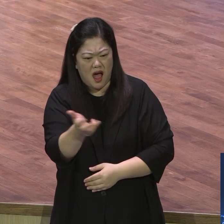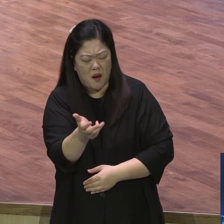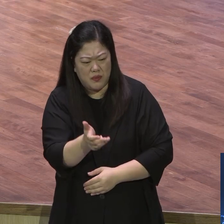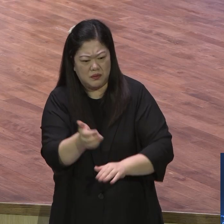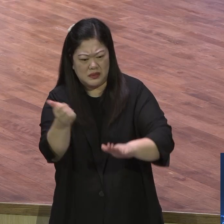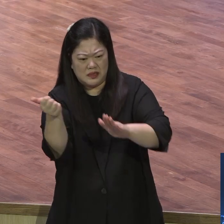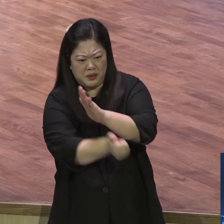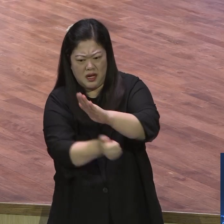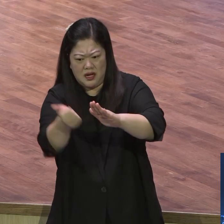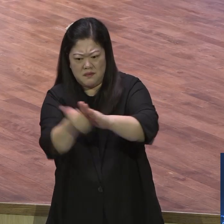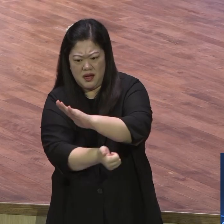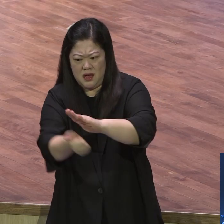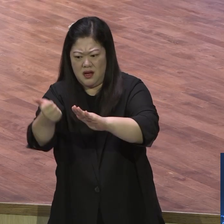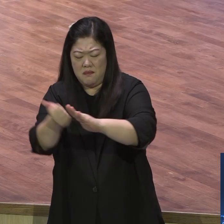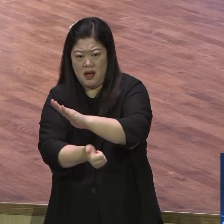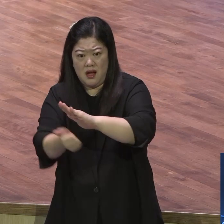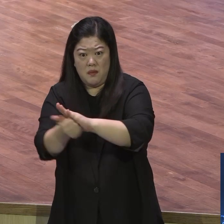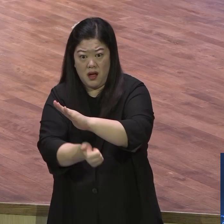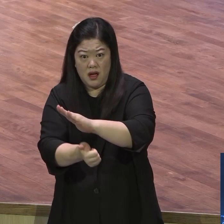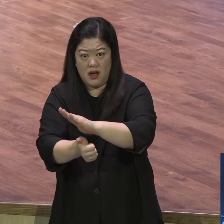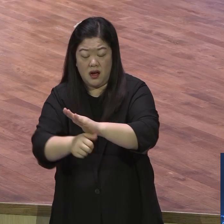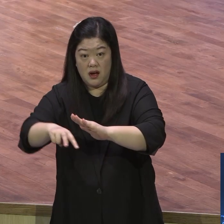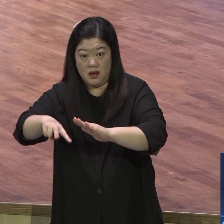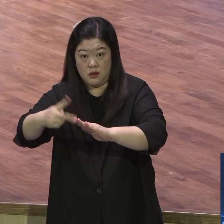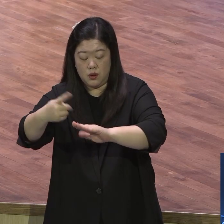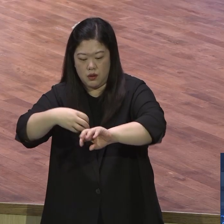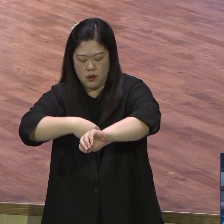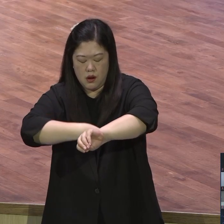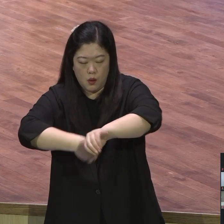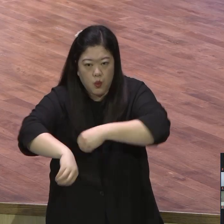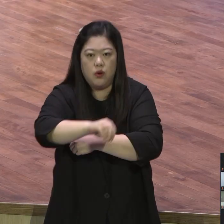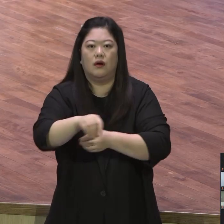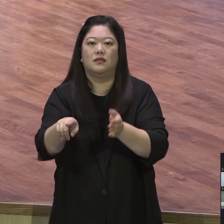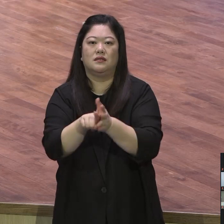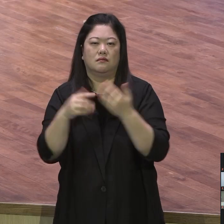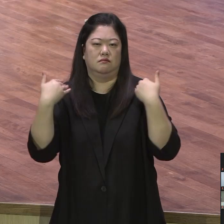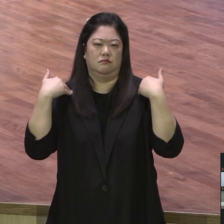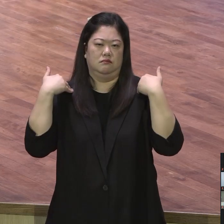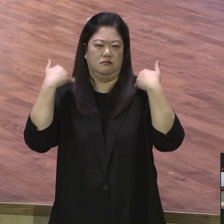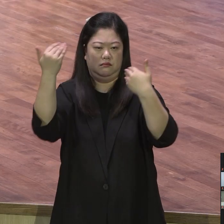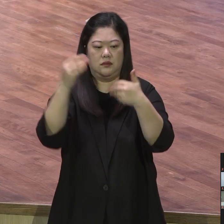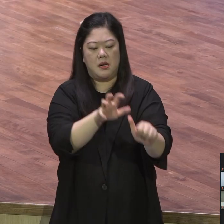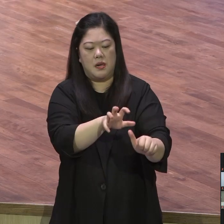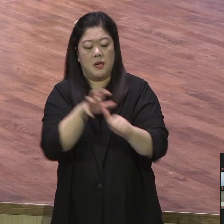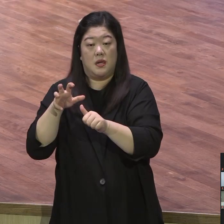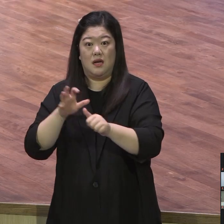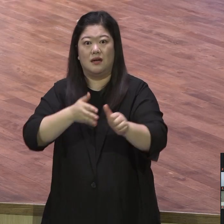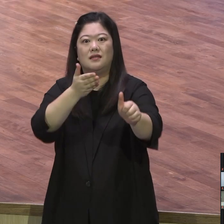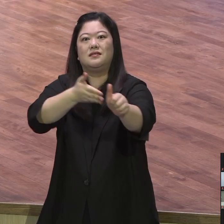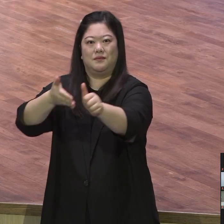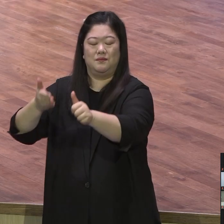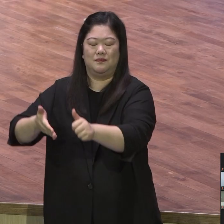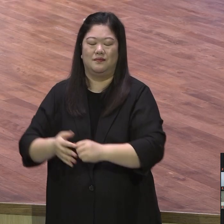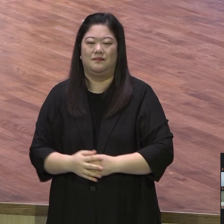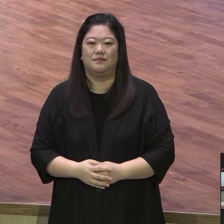것들이 다 신앙 성장에 발판되기 바랍니다 신앙 내 영적 성의 큰 발판이다